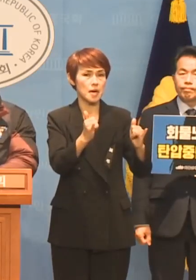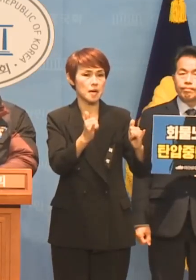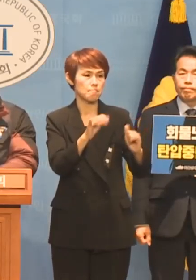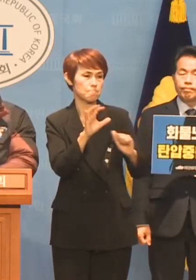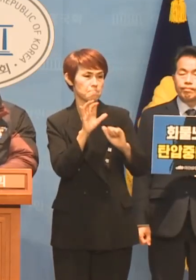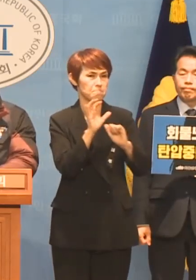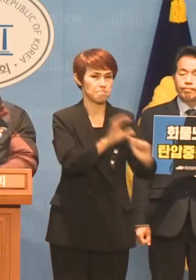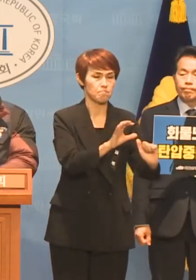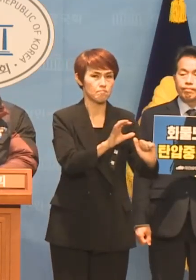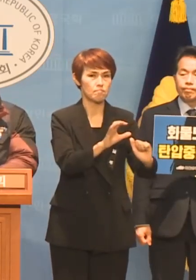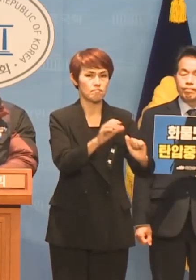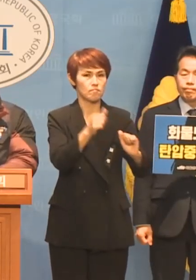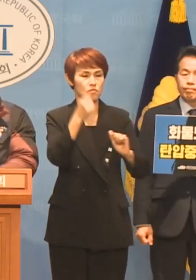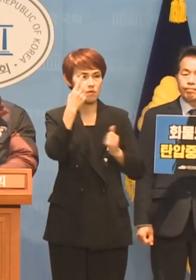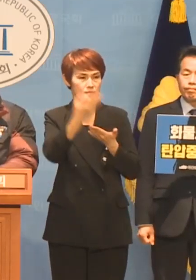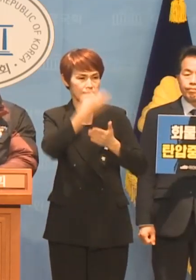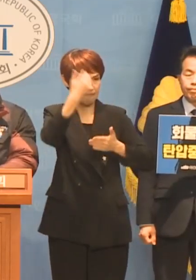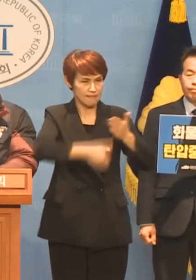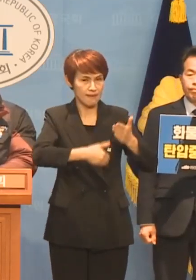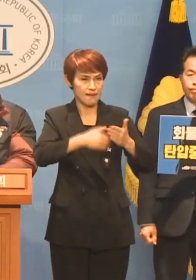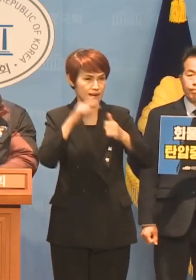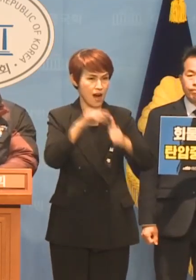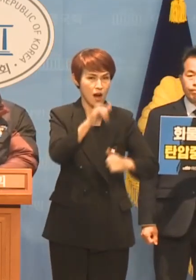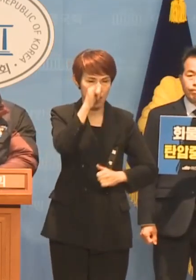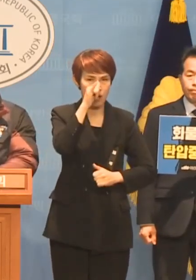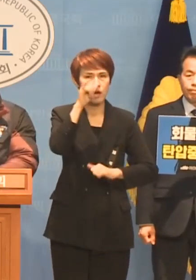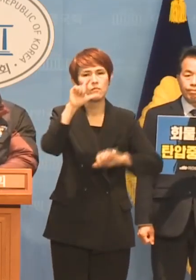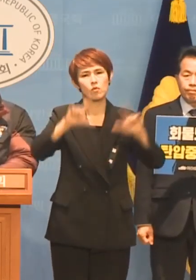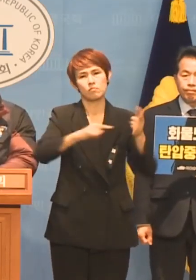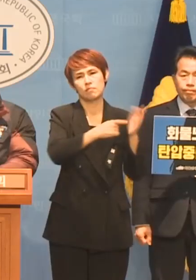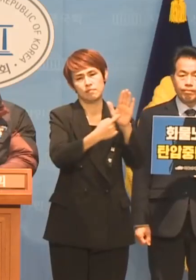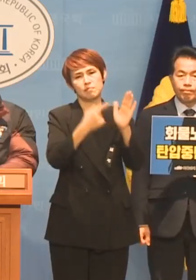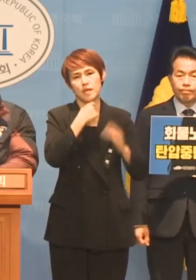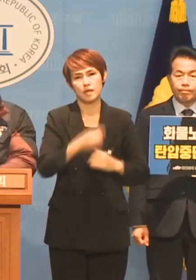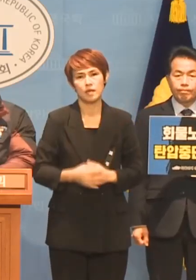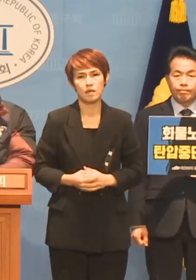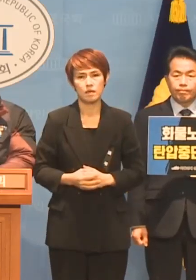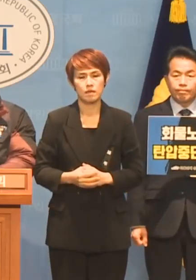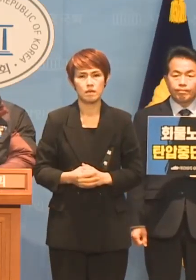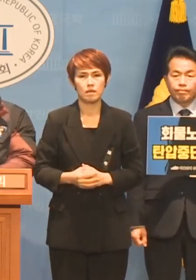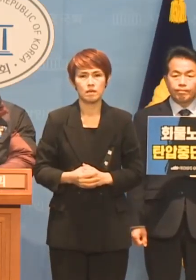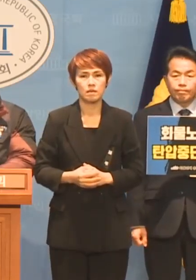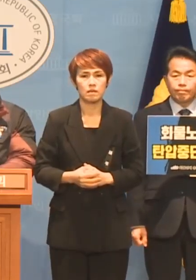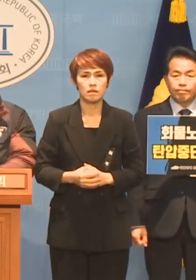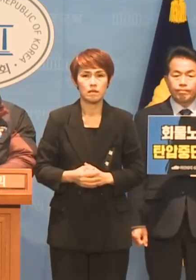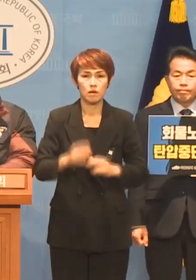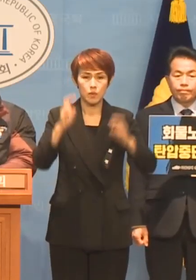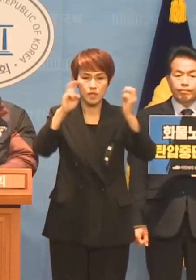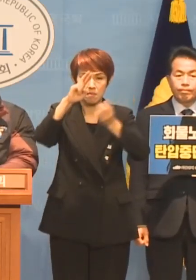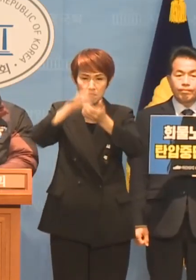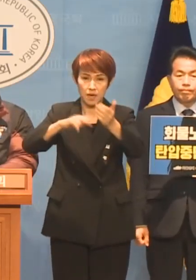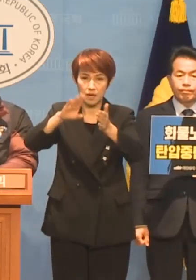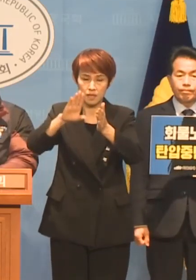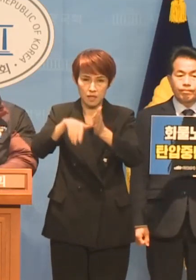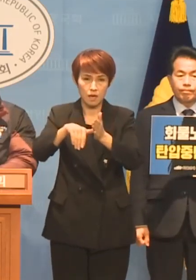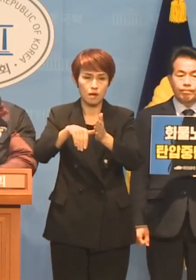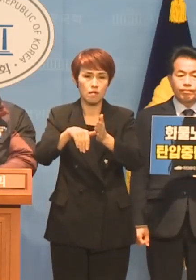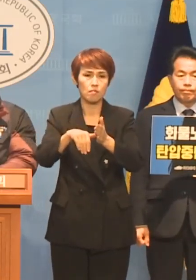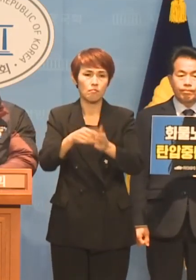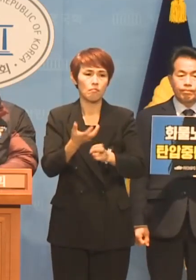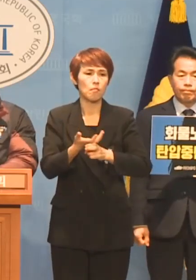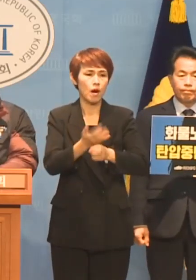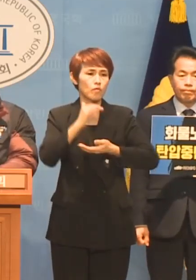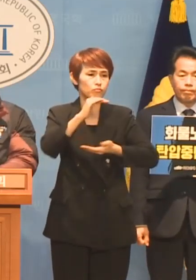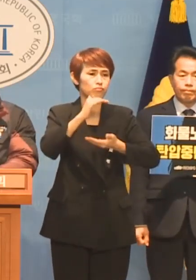이 자리에 섰습니다. 이들은 서본 오창 메가 허브에서 배송 업무를 성실하게 일하고